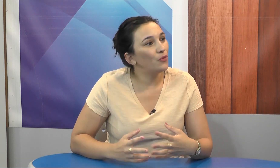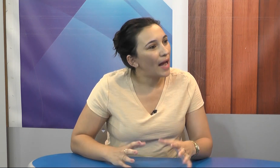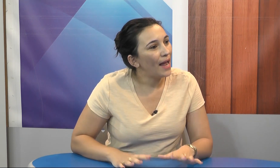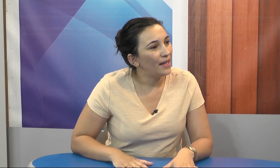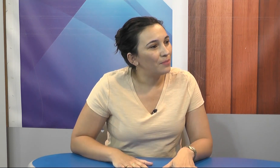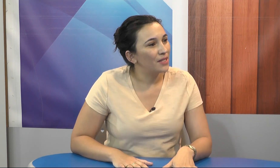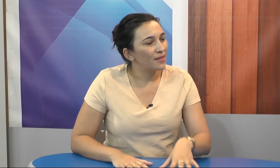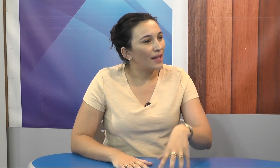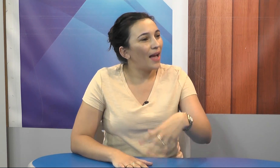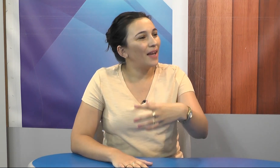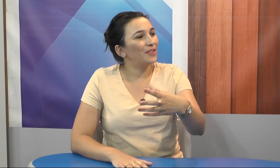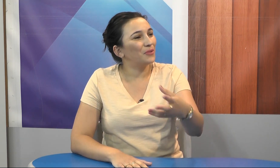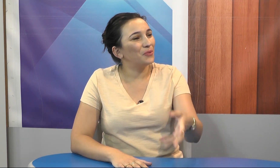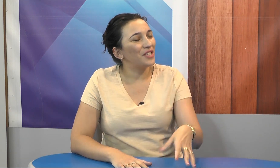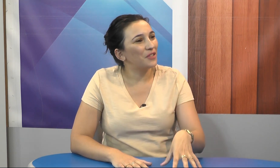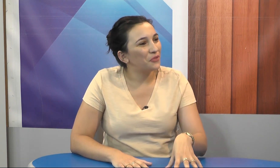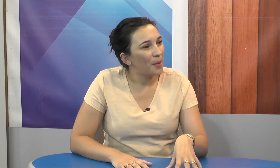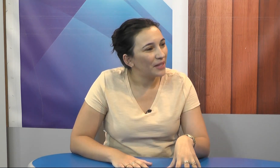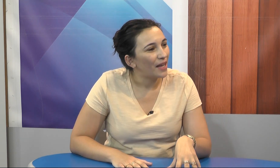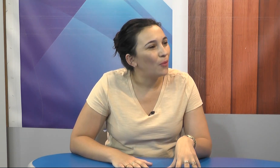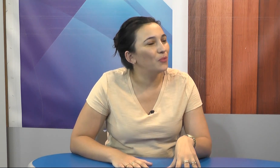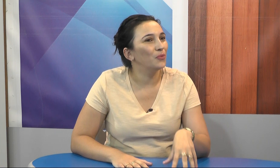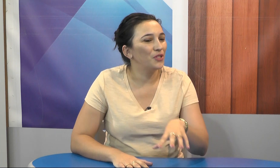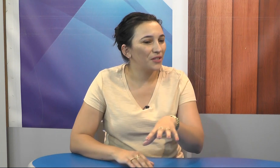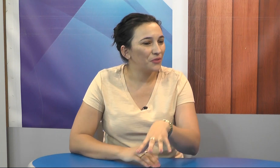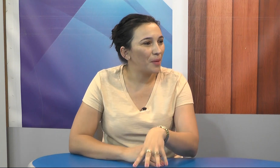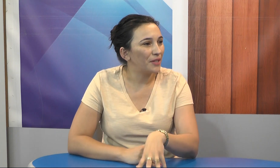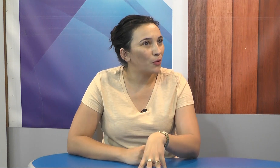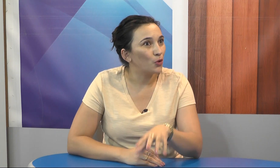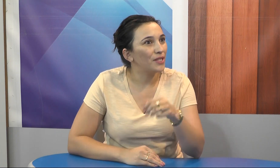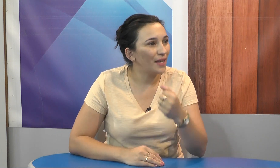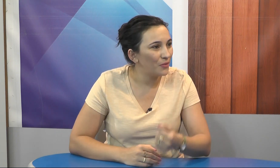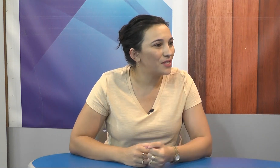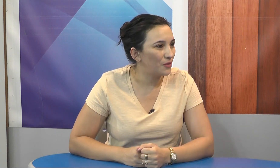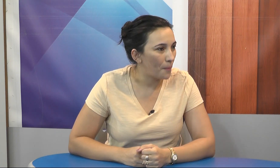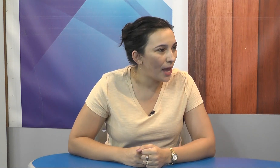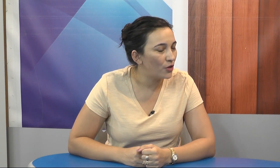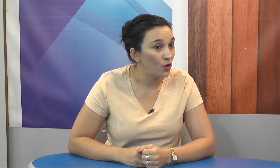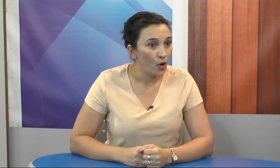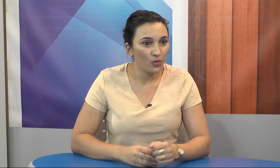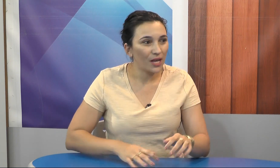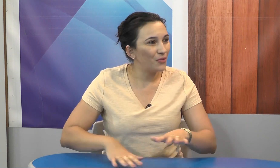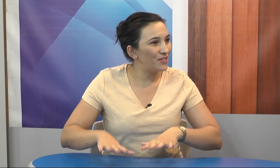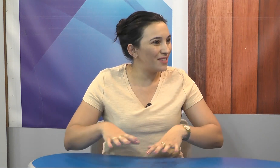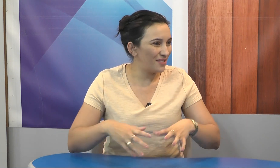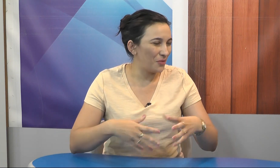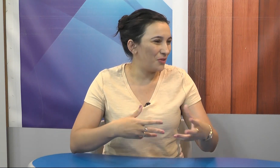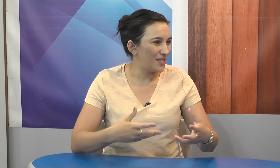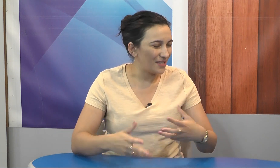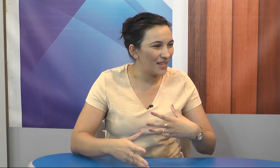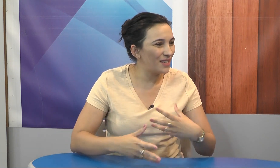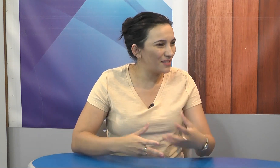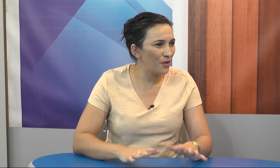divulgar Libras lá no ensino fundamental 1, no ensino fundamental 2 e no ensino médio, os alunos, eles são adolescentes, eles estão